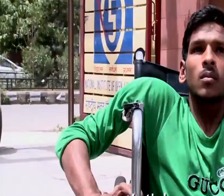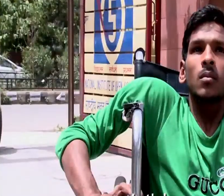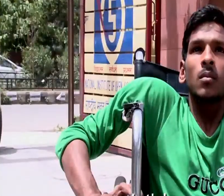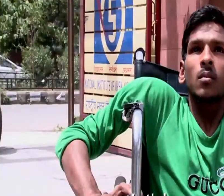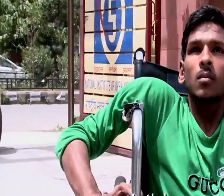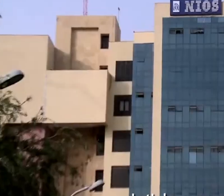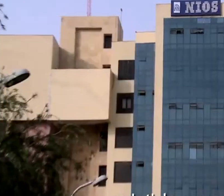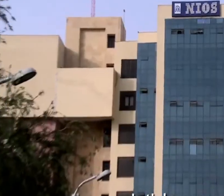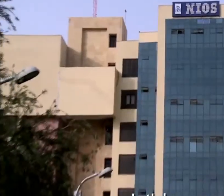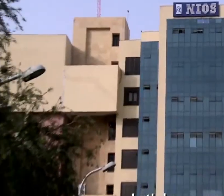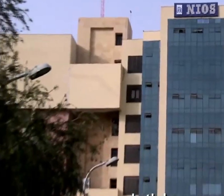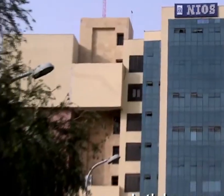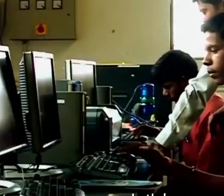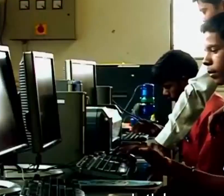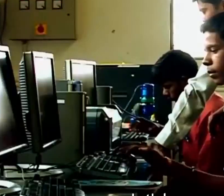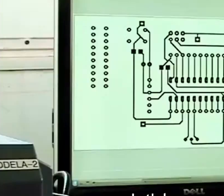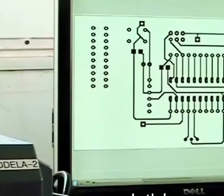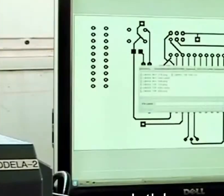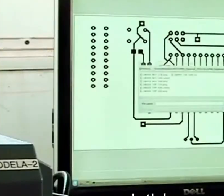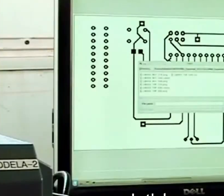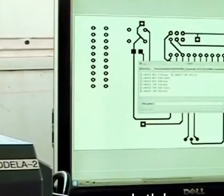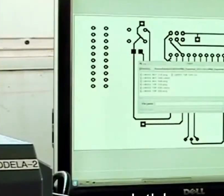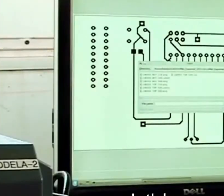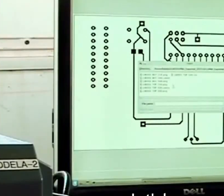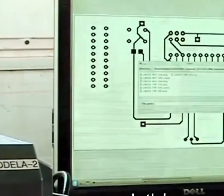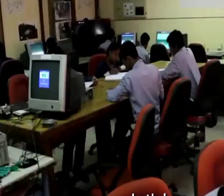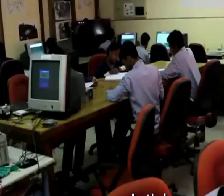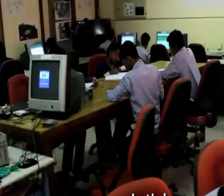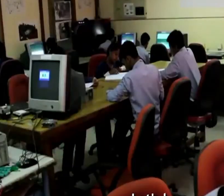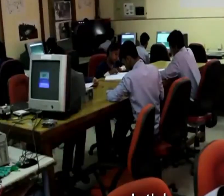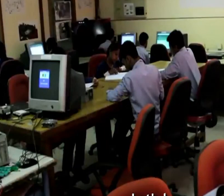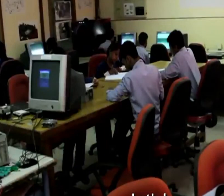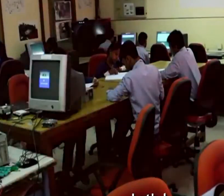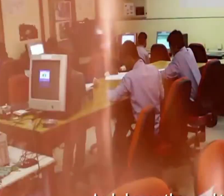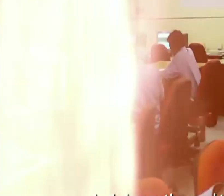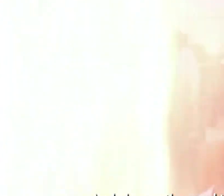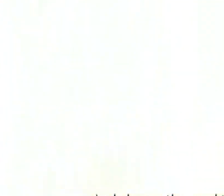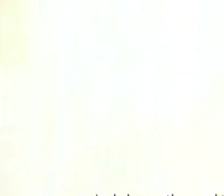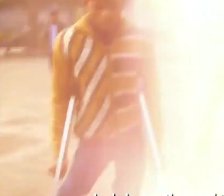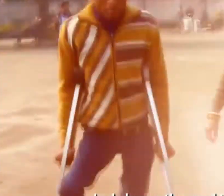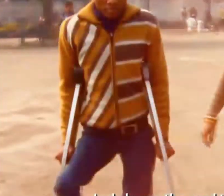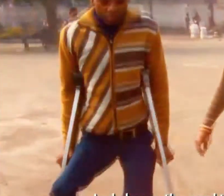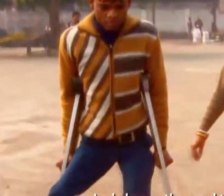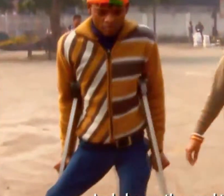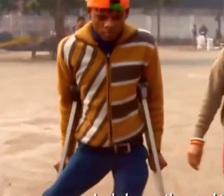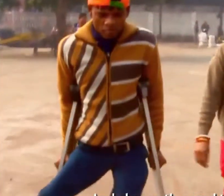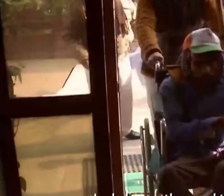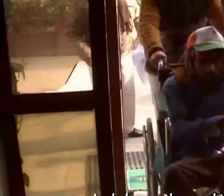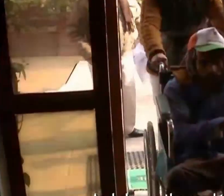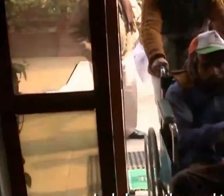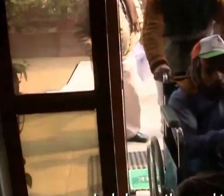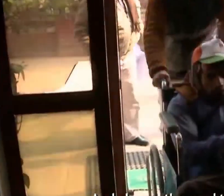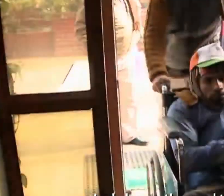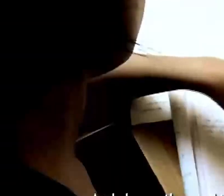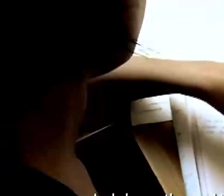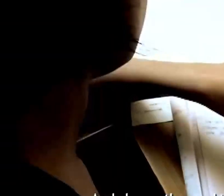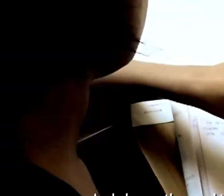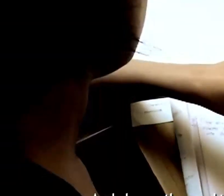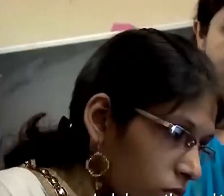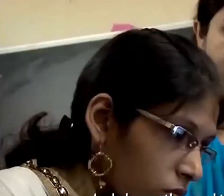हम अपना दीपक स्वयं बने हम अपना रास्ता